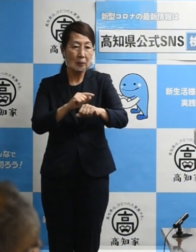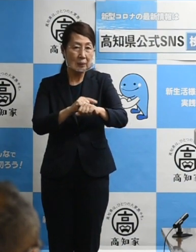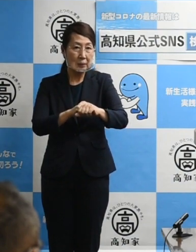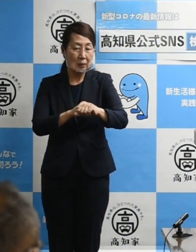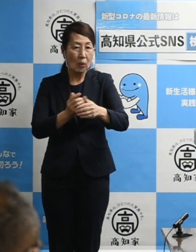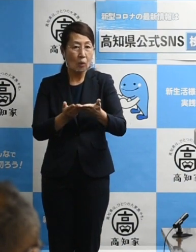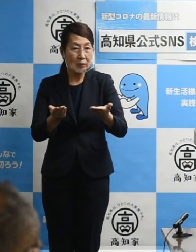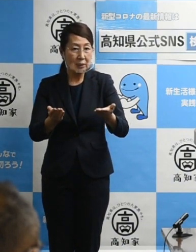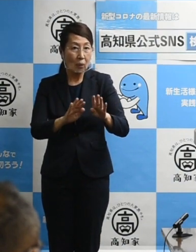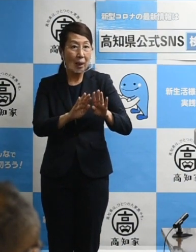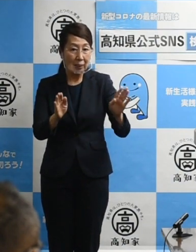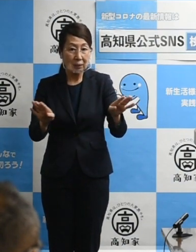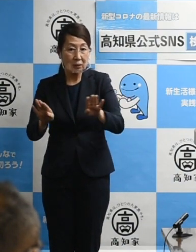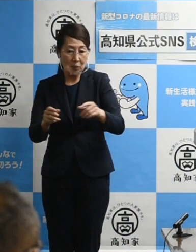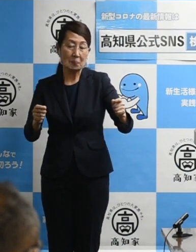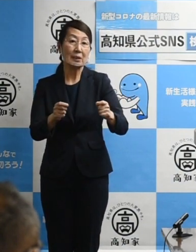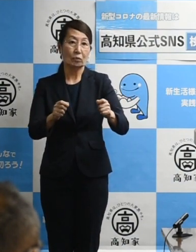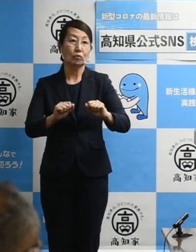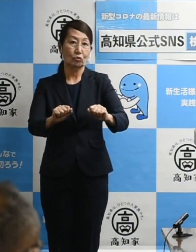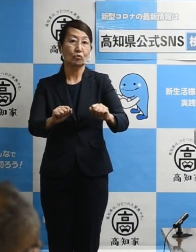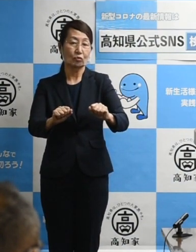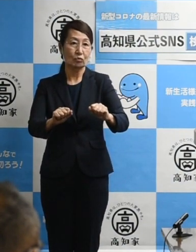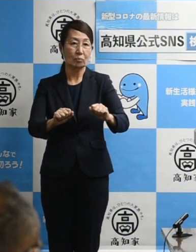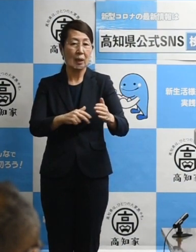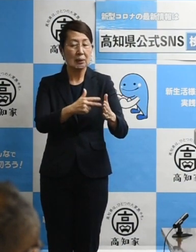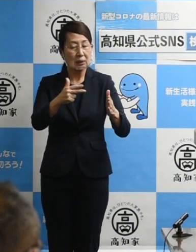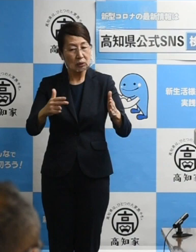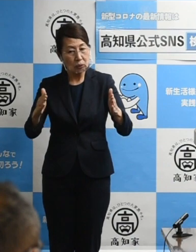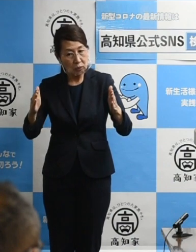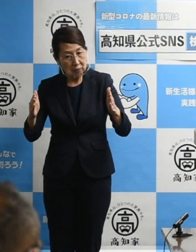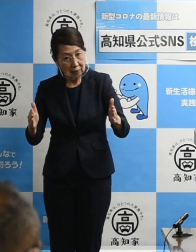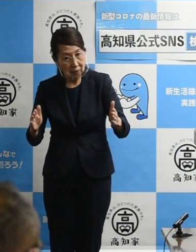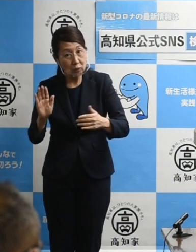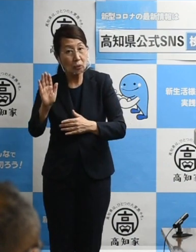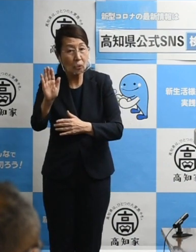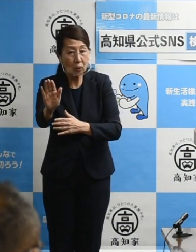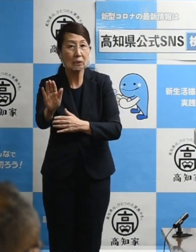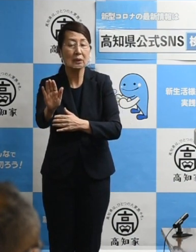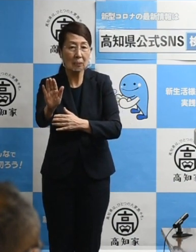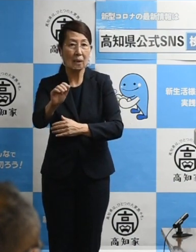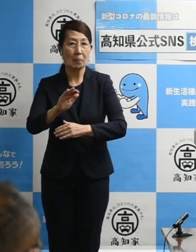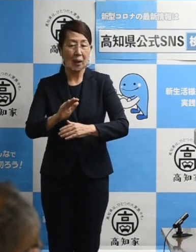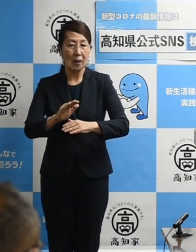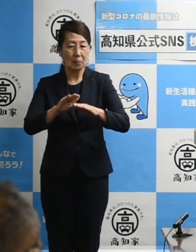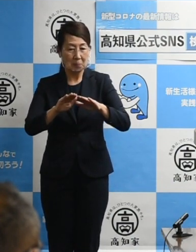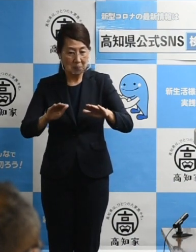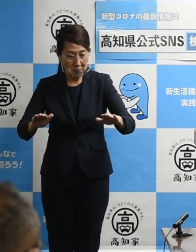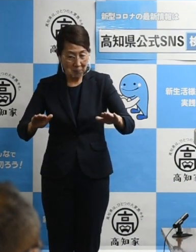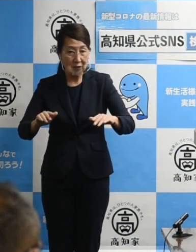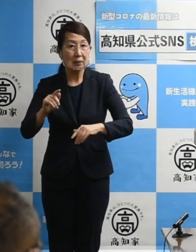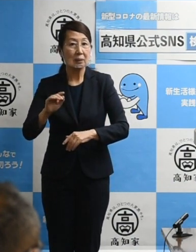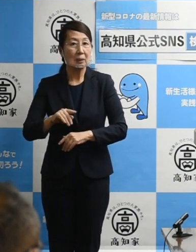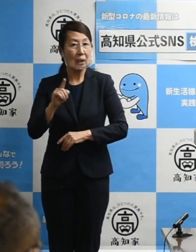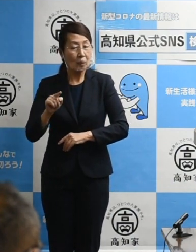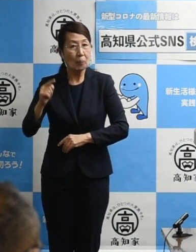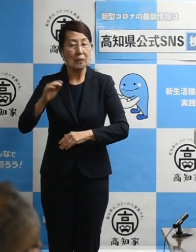の効果、1週間ぐらいおそらくしたときに効果が出始めるというふうに考えますので、この効果を